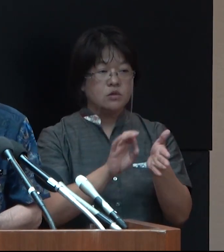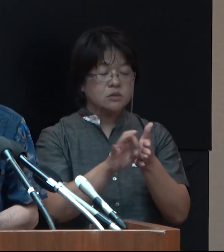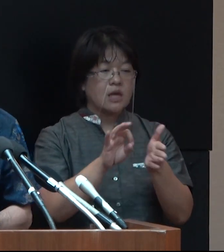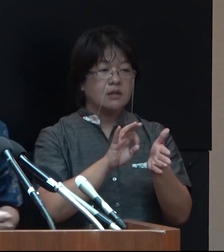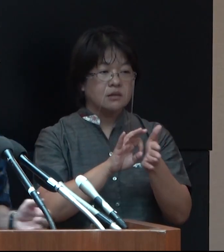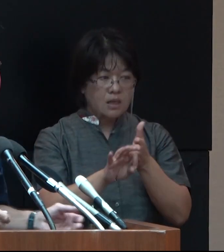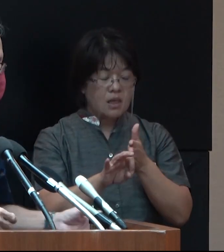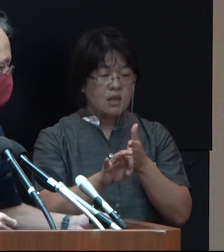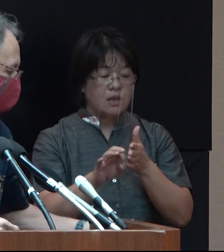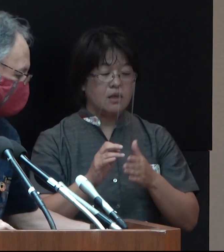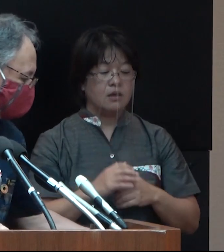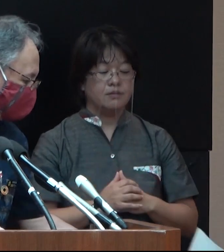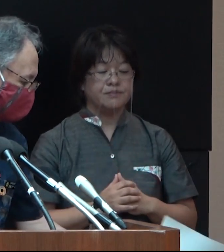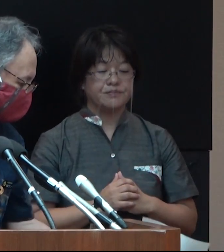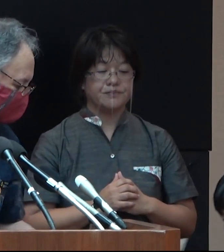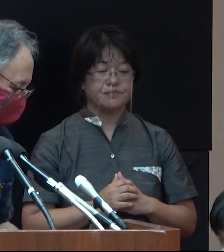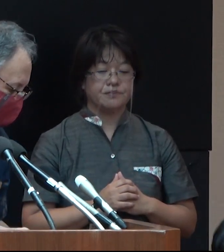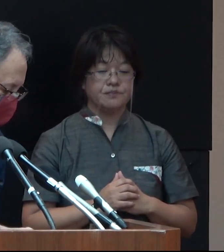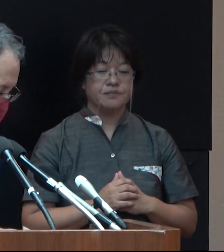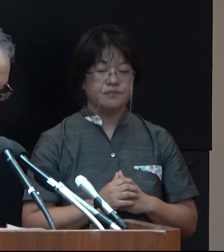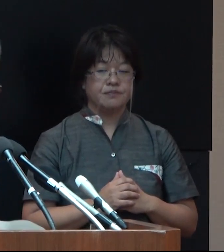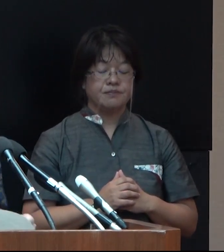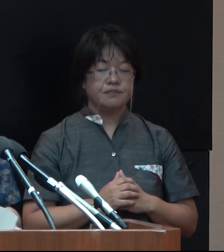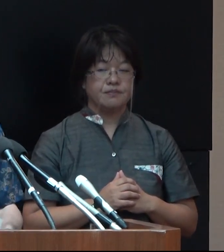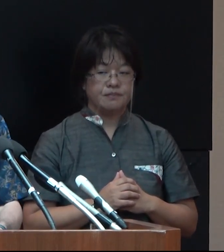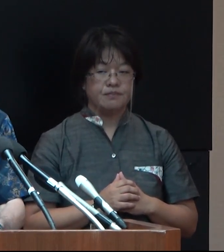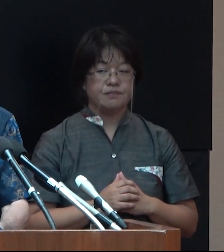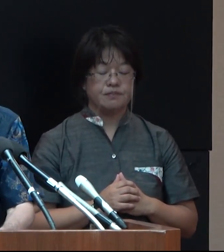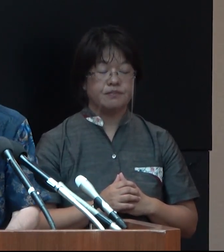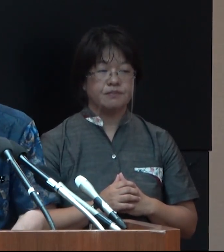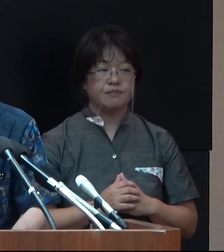と思っていらっしゃる以上、